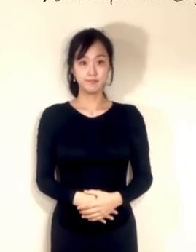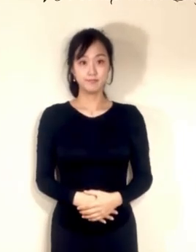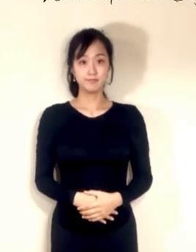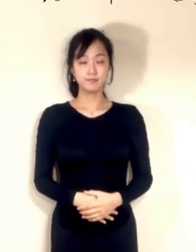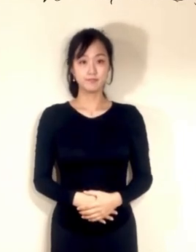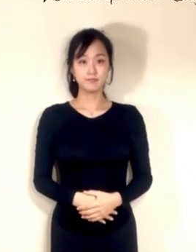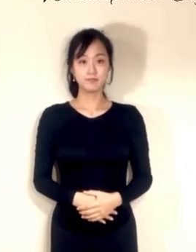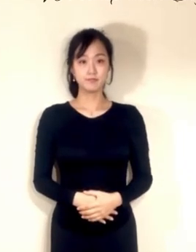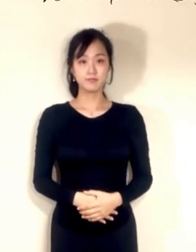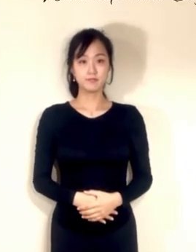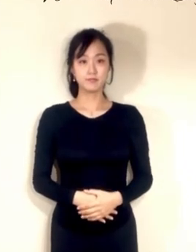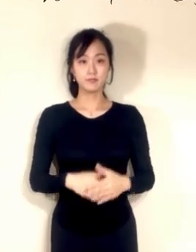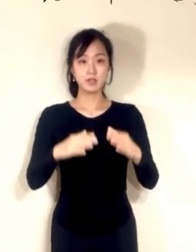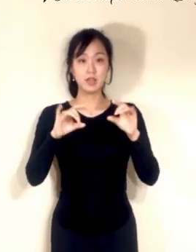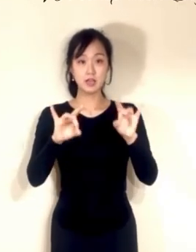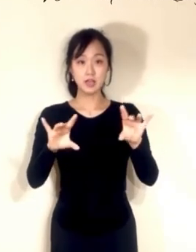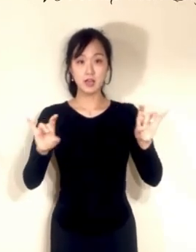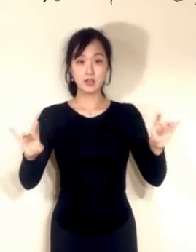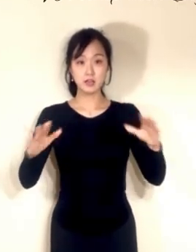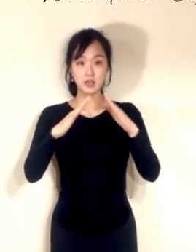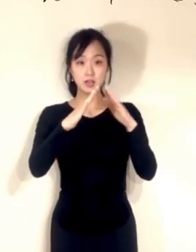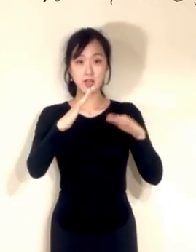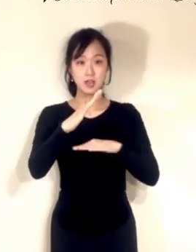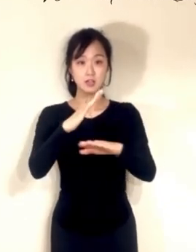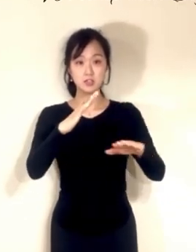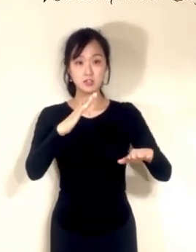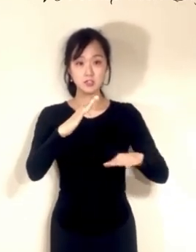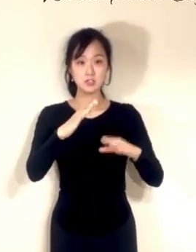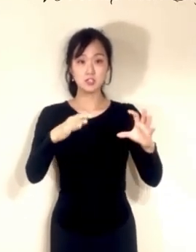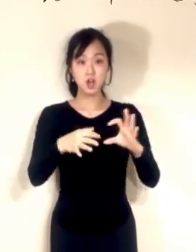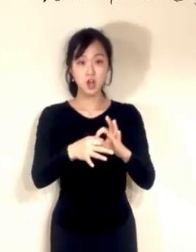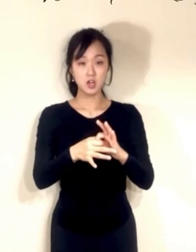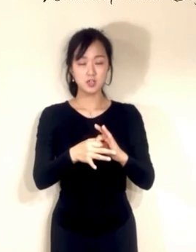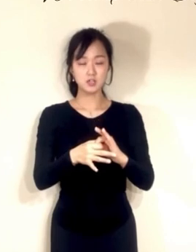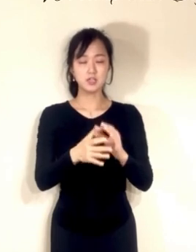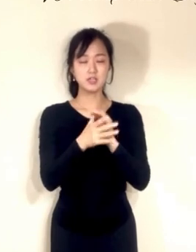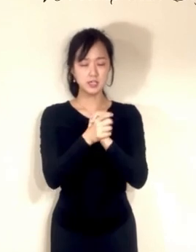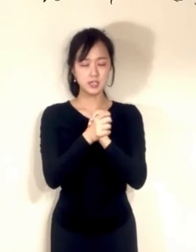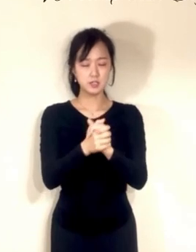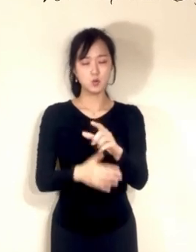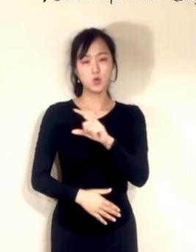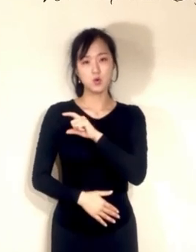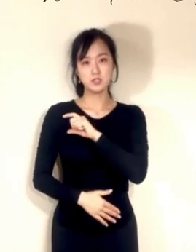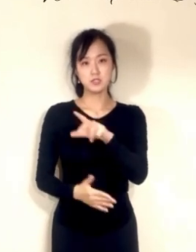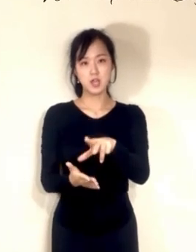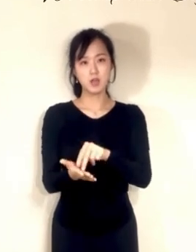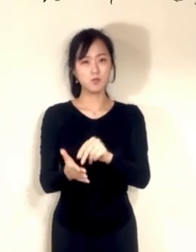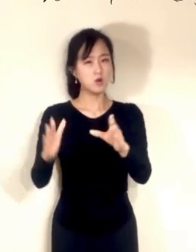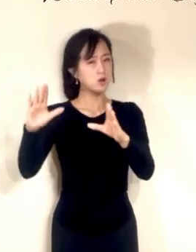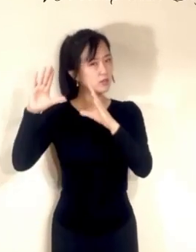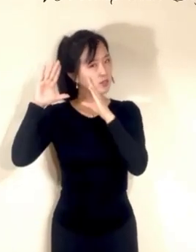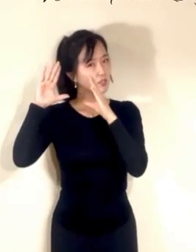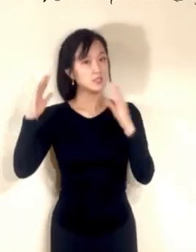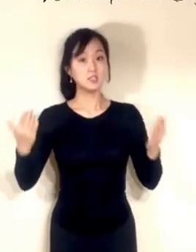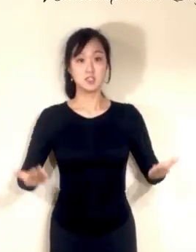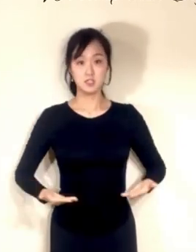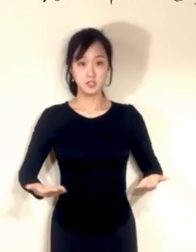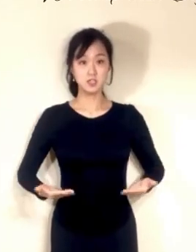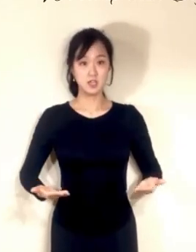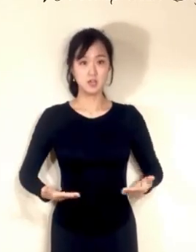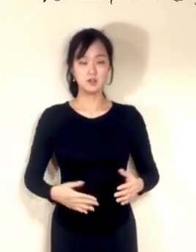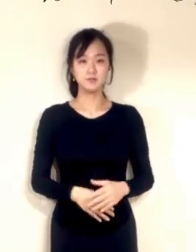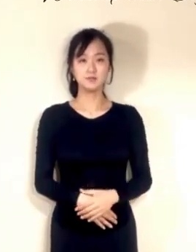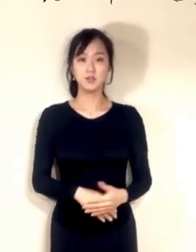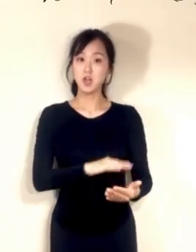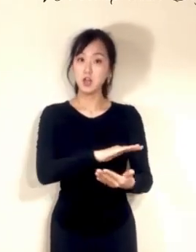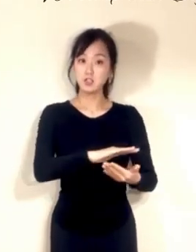같이 기도하는 거죠. 다시 말하면 각 가정을 찾아가서 그 가정의 기도의 제목을 듣는 일입니다.